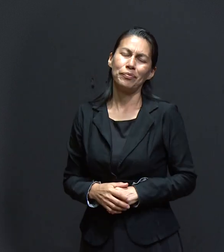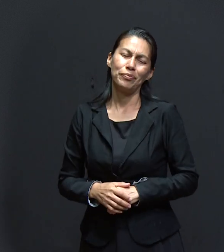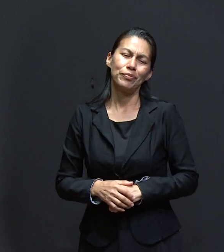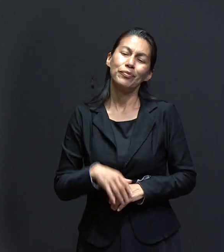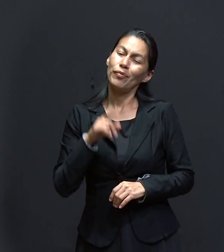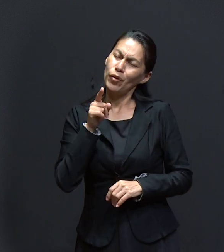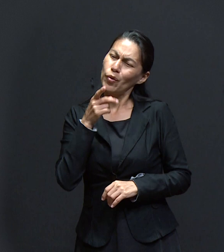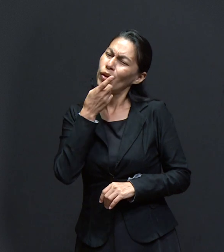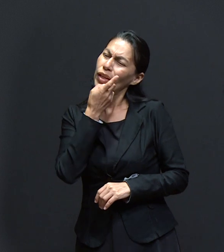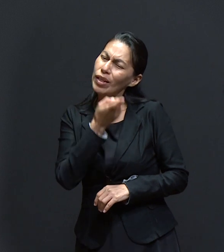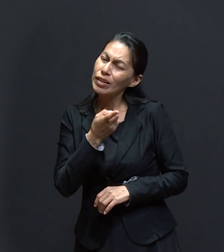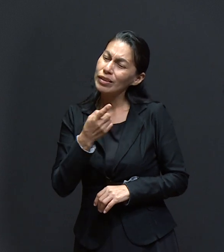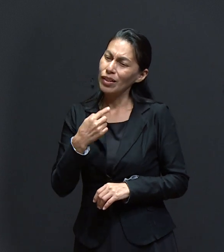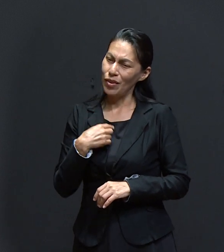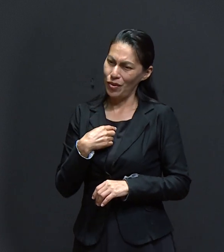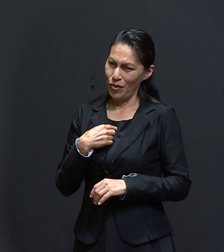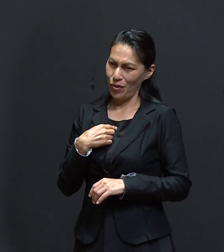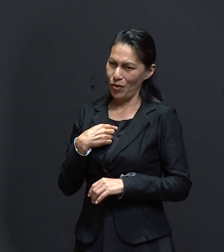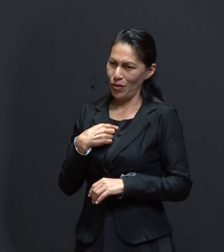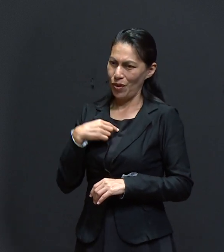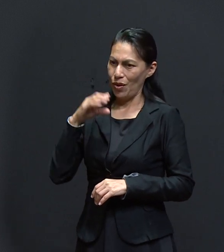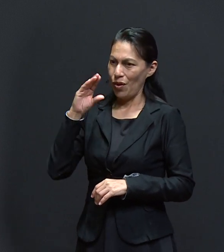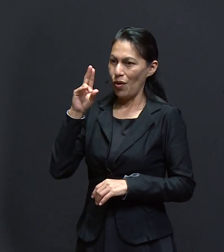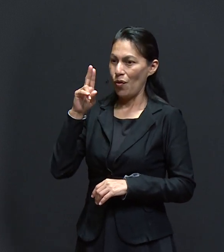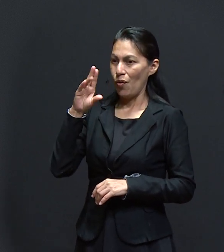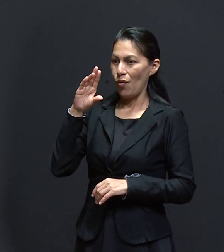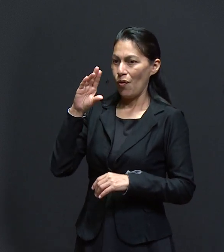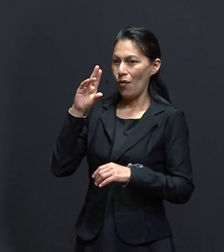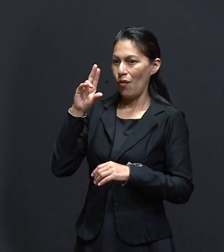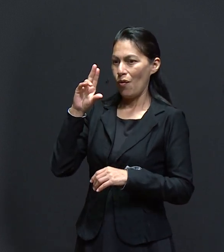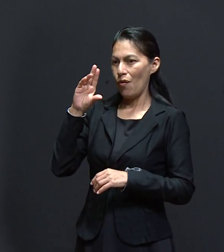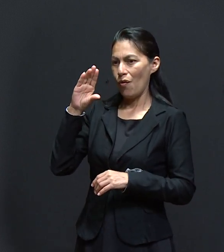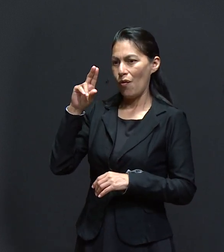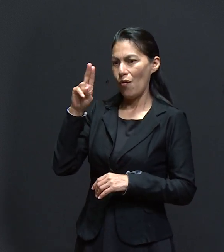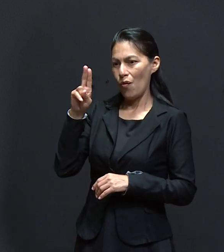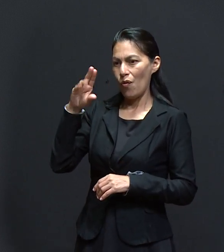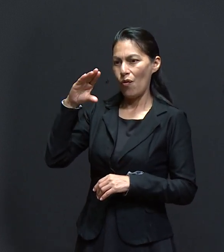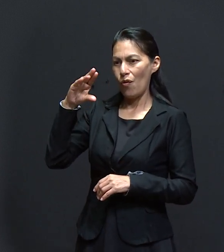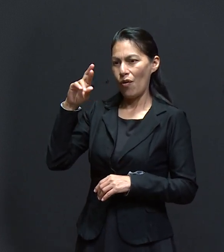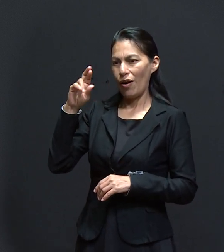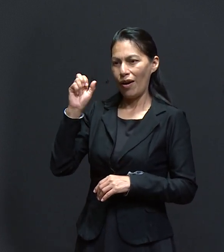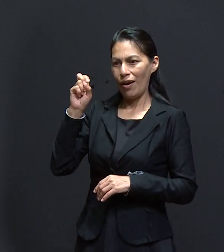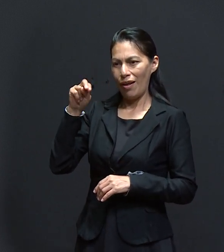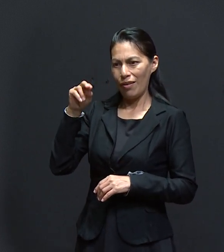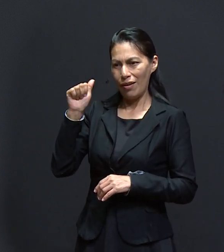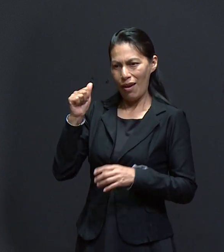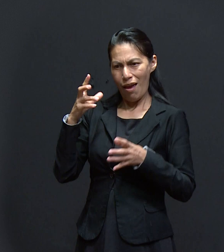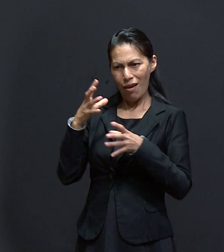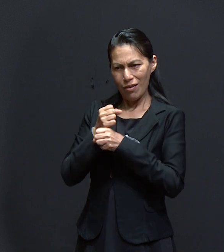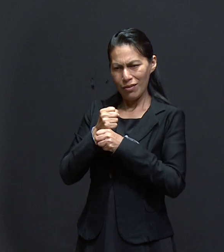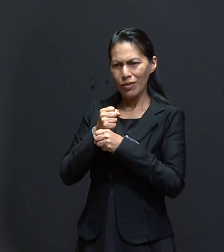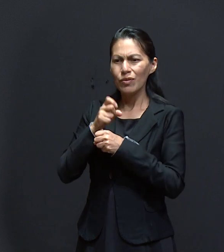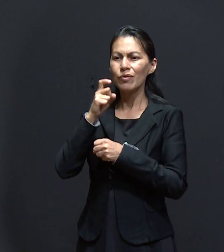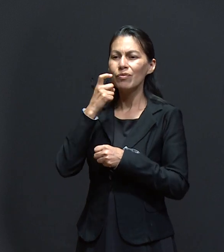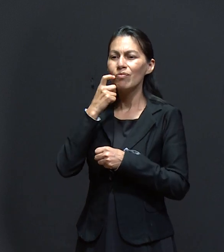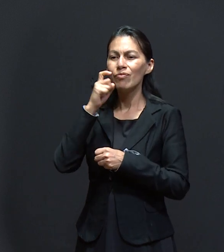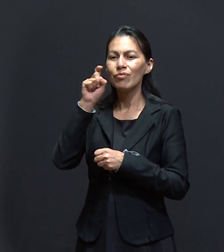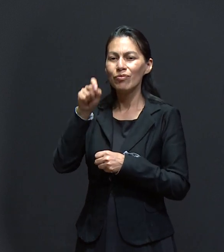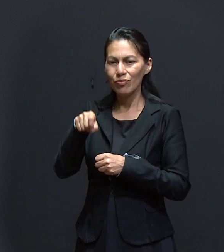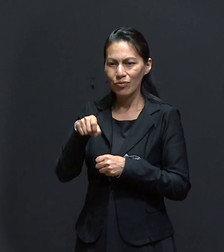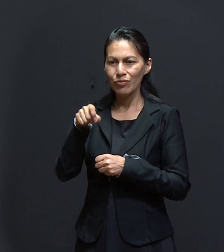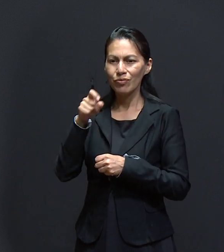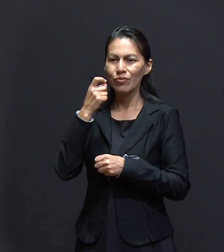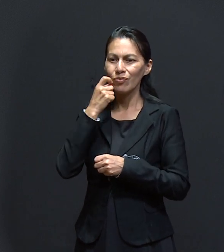mencionaste que soy ucraniano ucrania y cuando veo lo que está pasando en mi país actualmente y